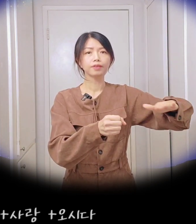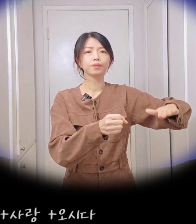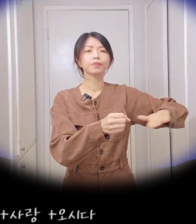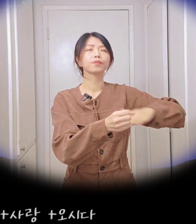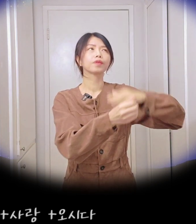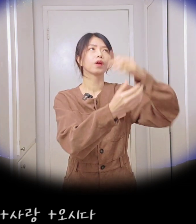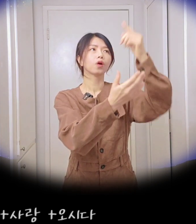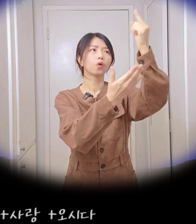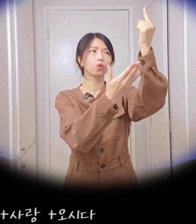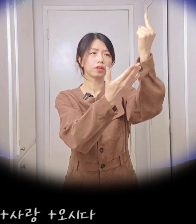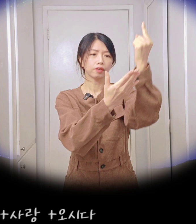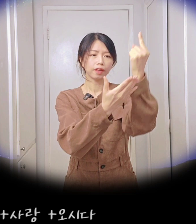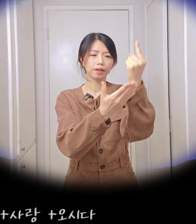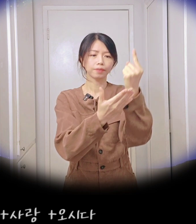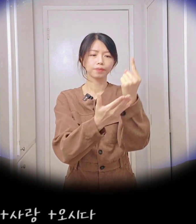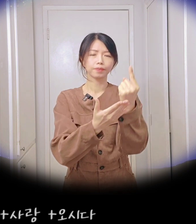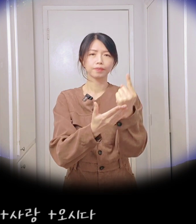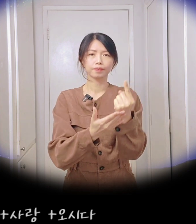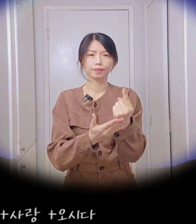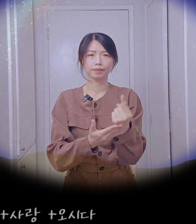사랑이 오셨네.